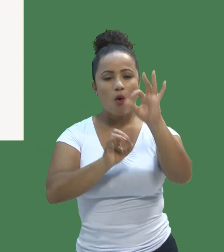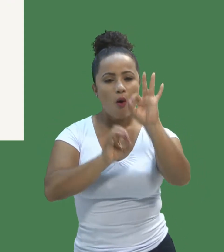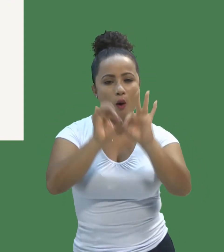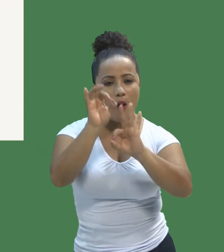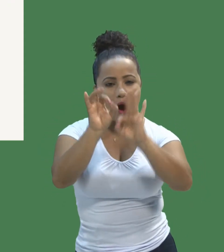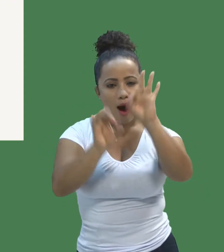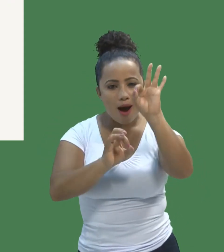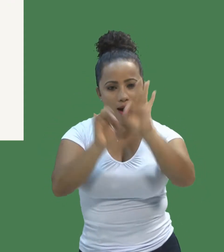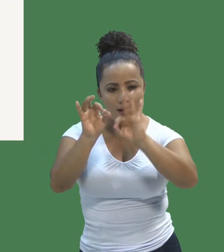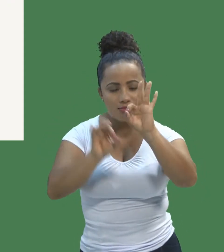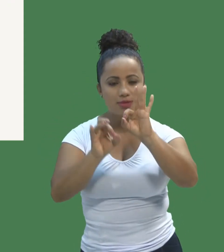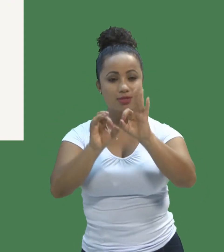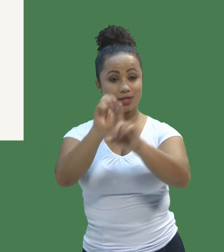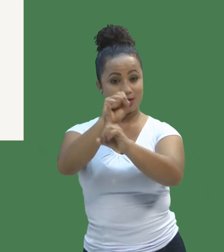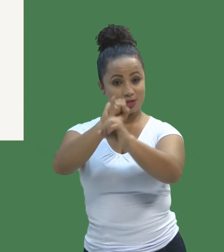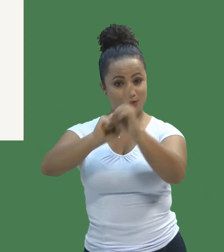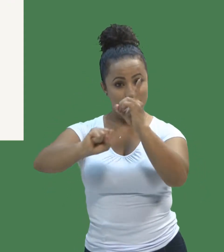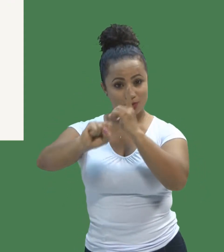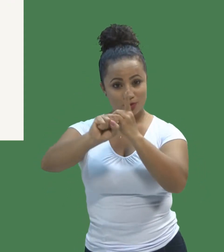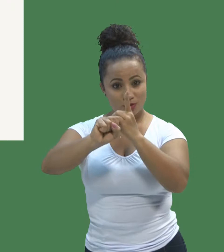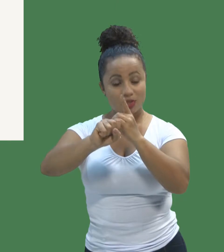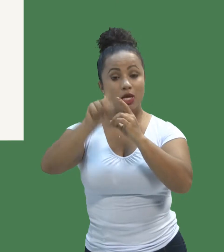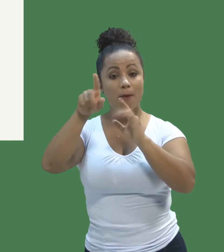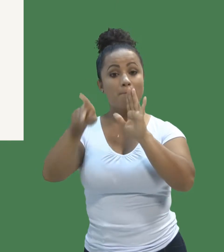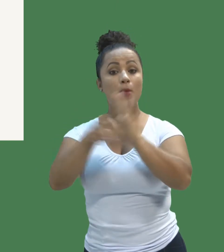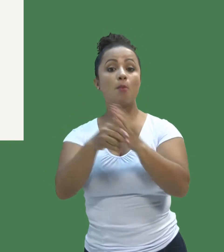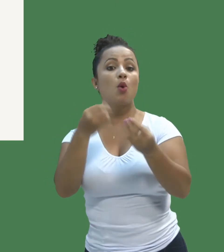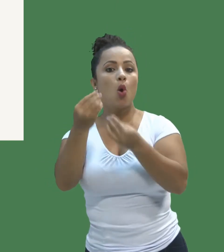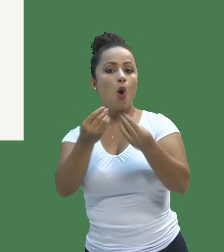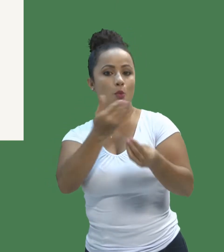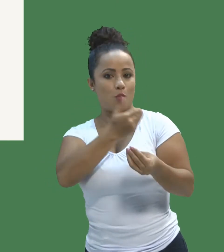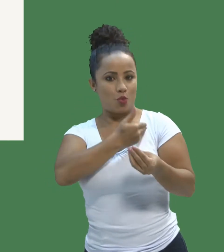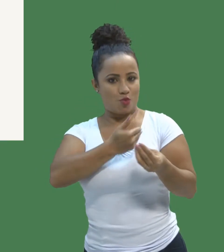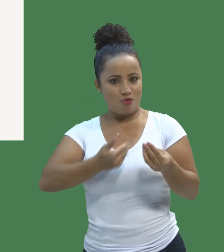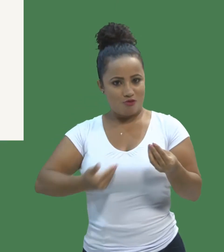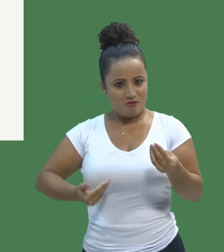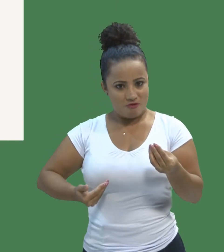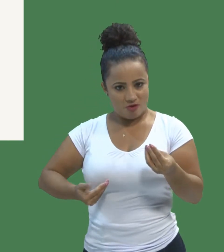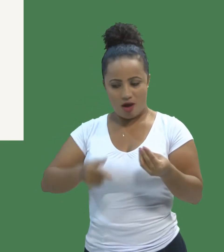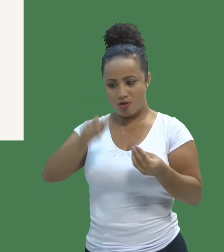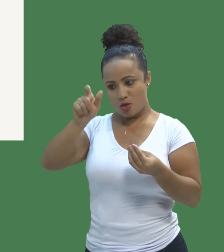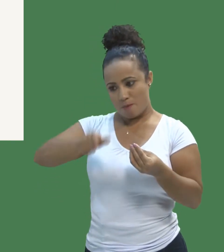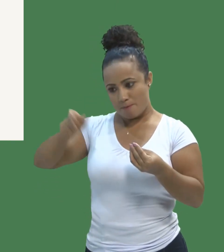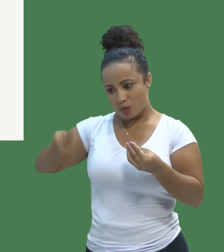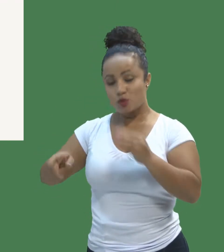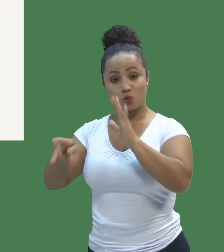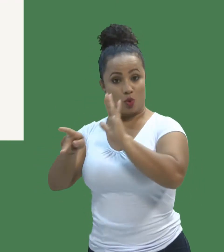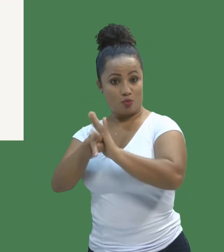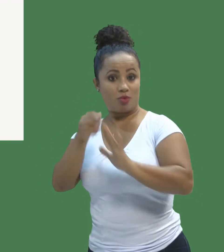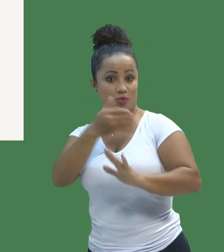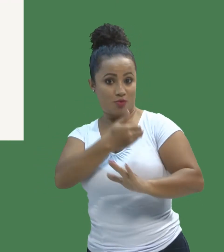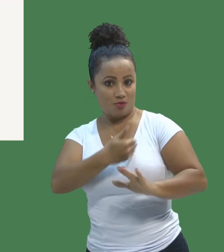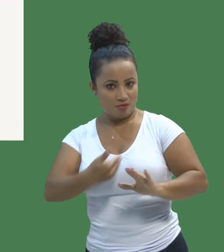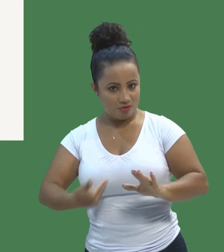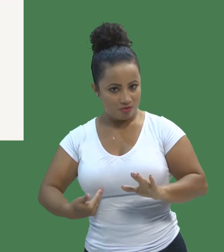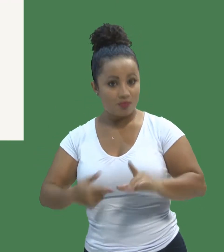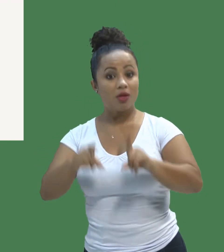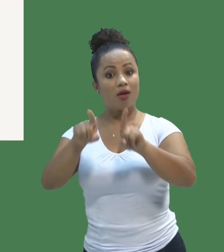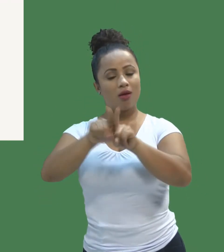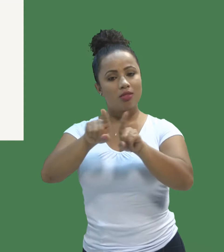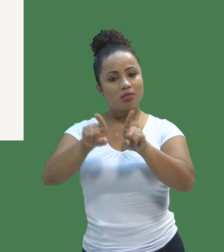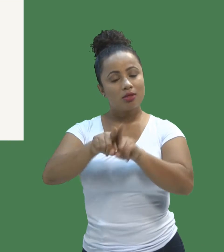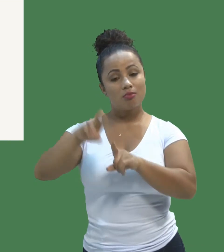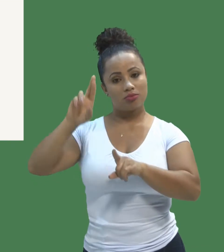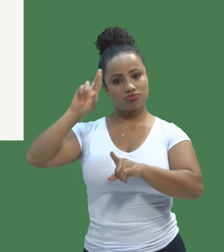podemos entender que a superestrutura é constituída pelo Estado e